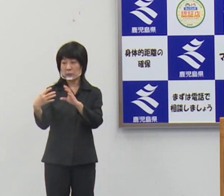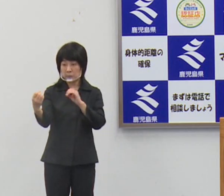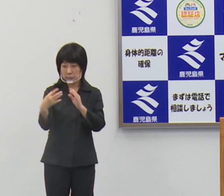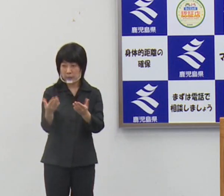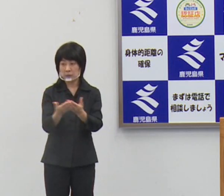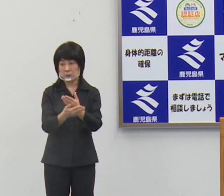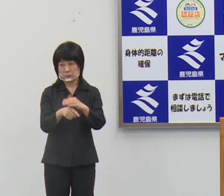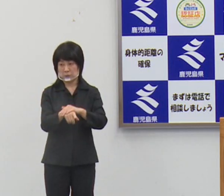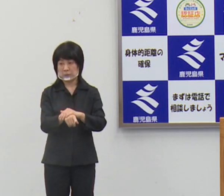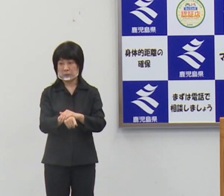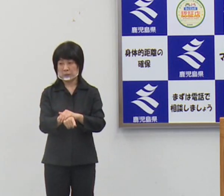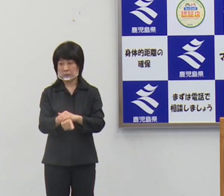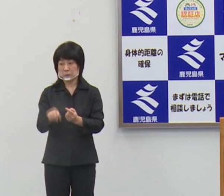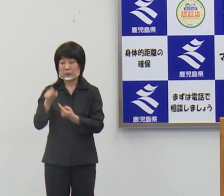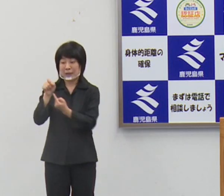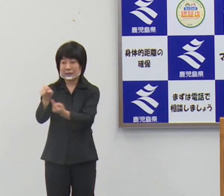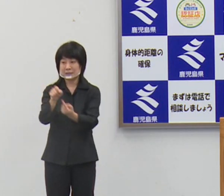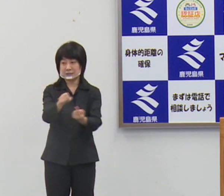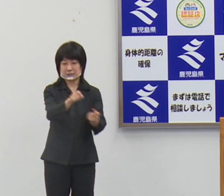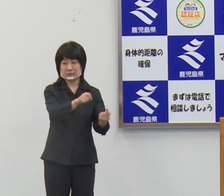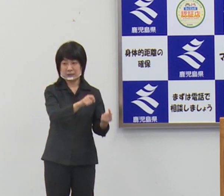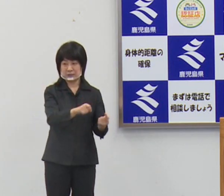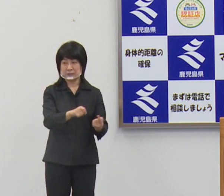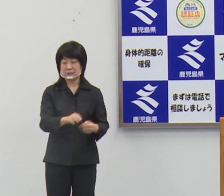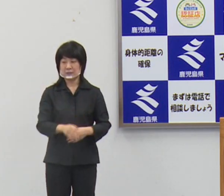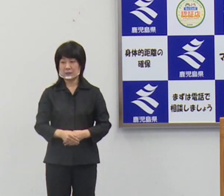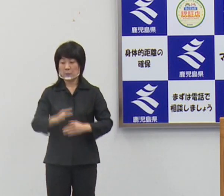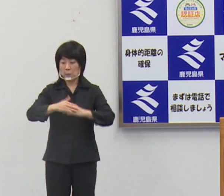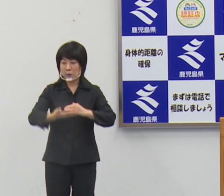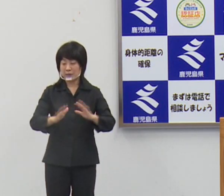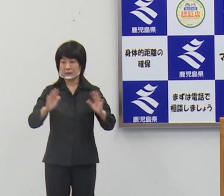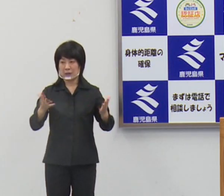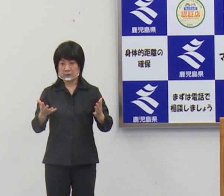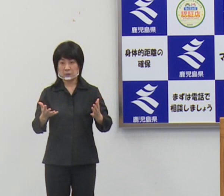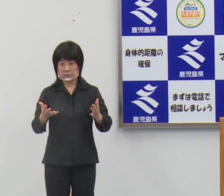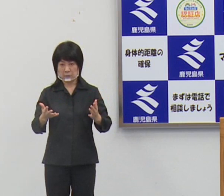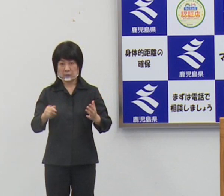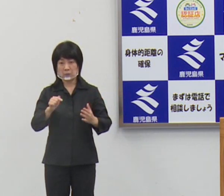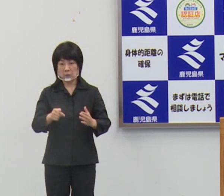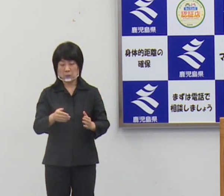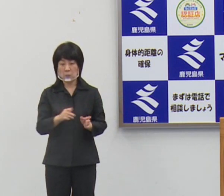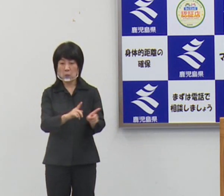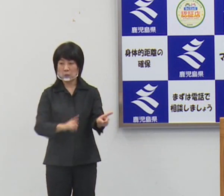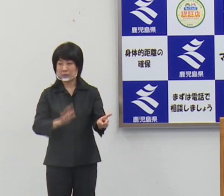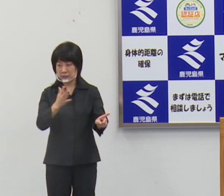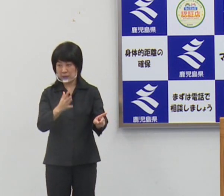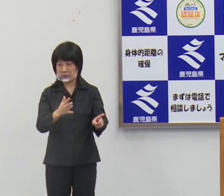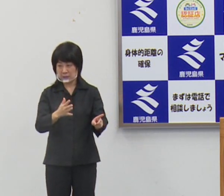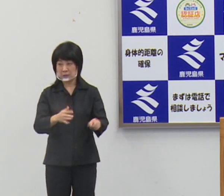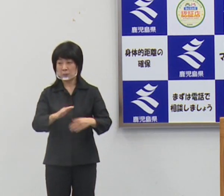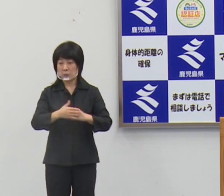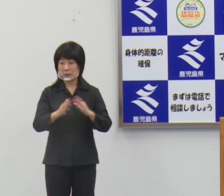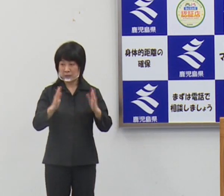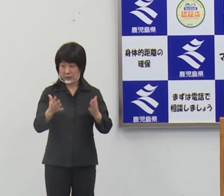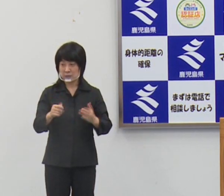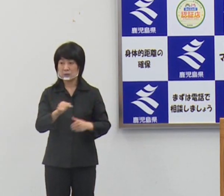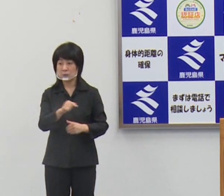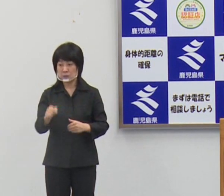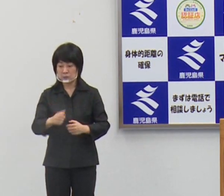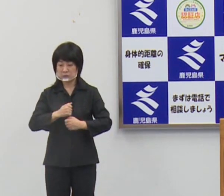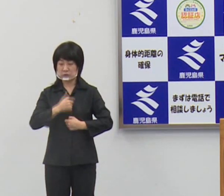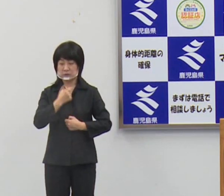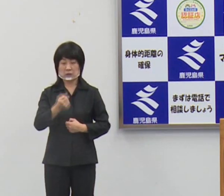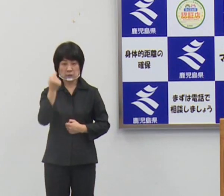でですね、配置をすることで漏れとかですね、そういうなんか遅れとかいうことがないようにしたいというふうに思っております